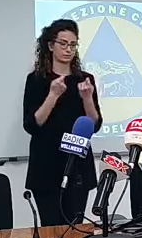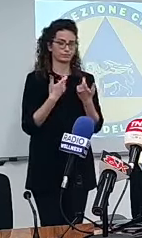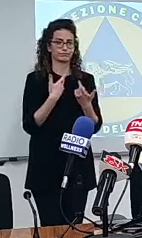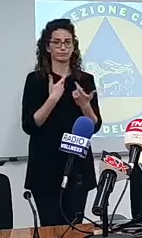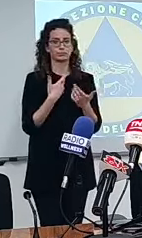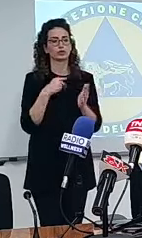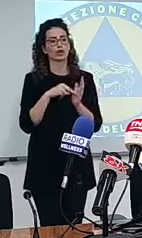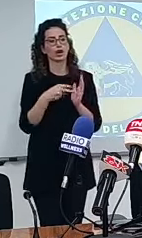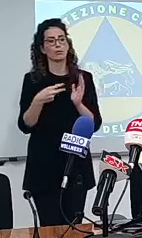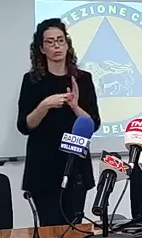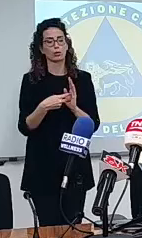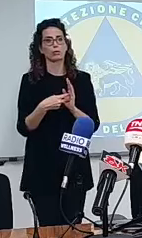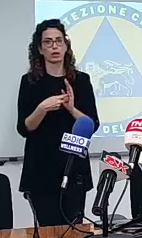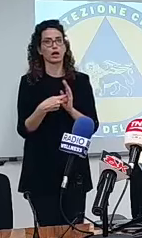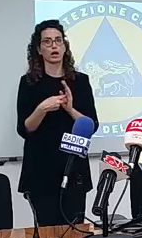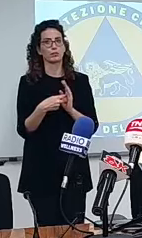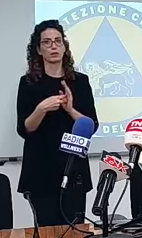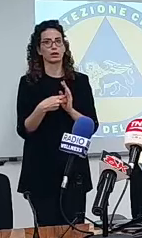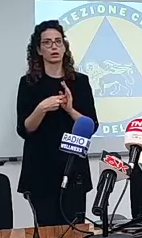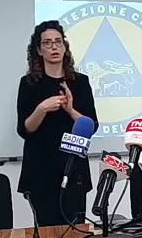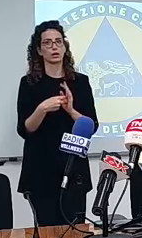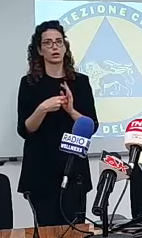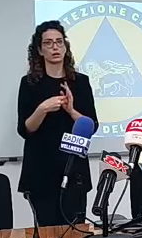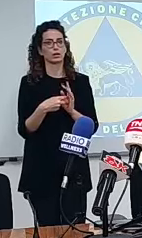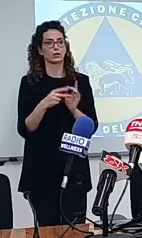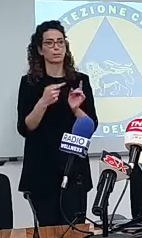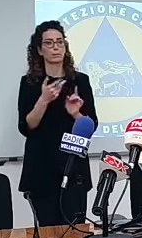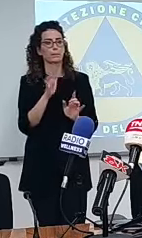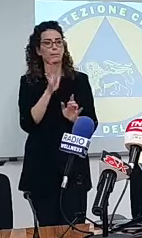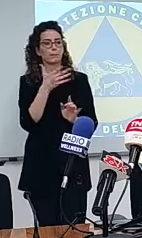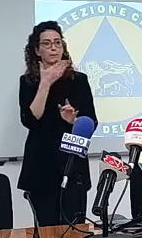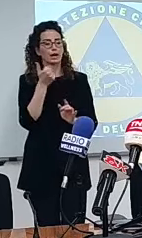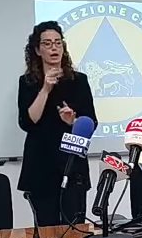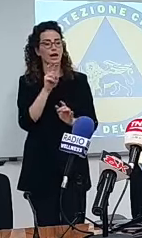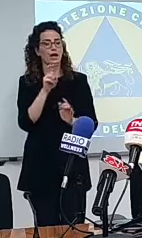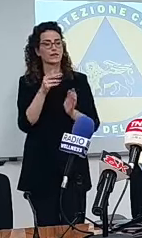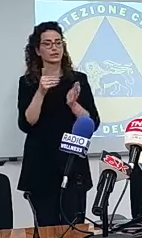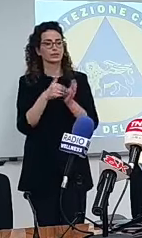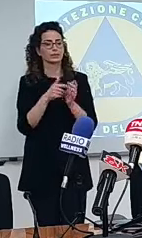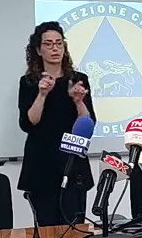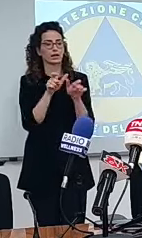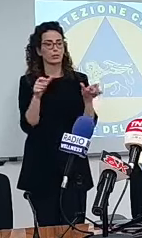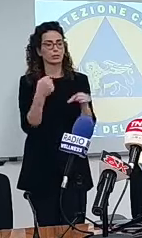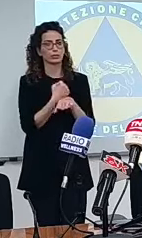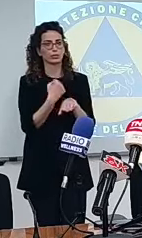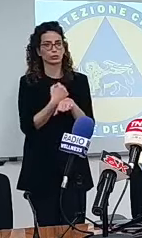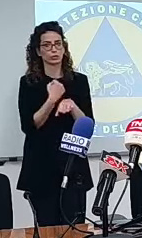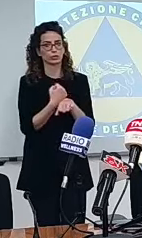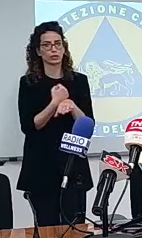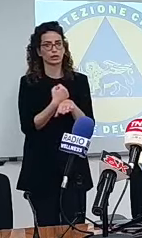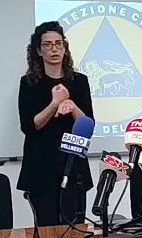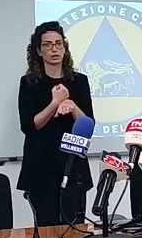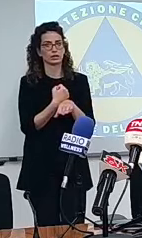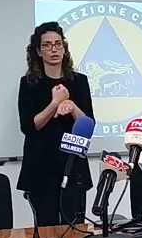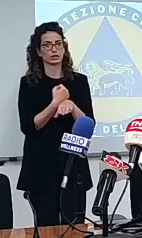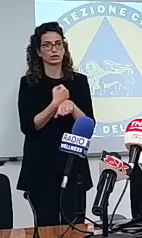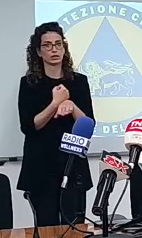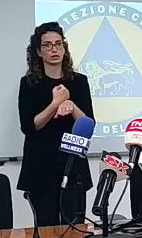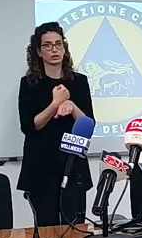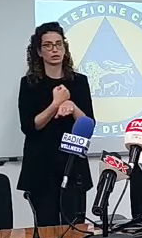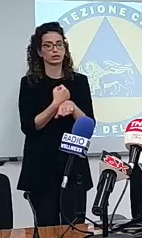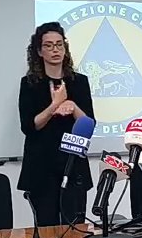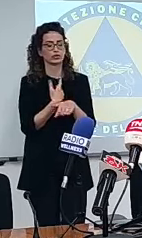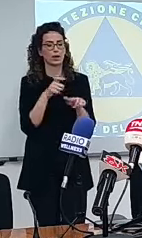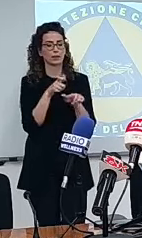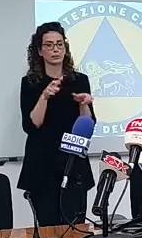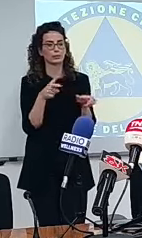problema oggettivo che è legato al par macchina 20.000 dipendenti, cioè non riescono a trovare personale per rimettere in